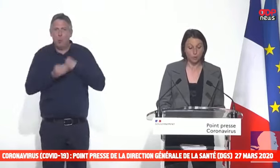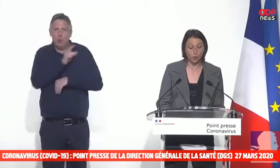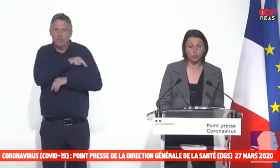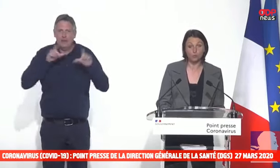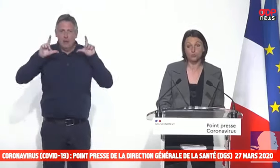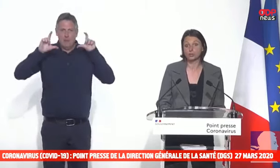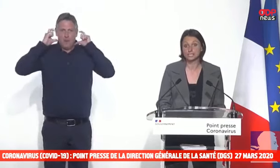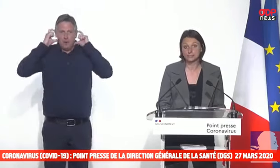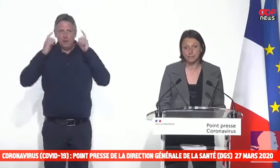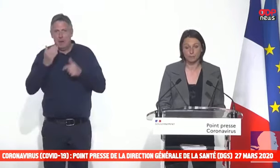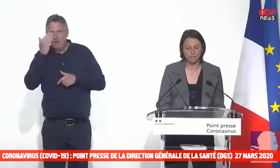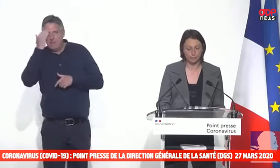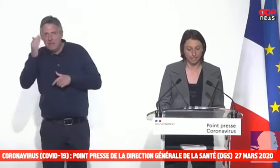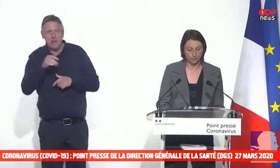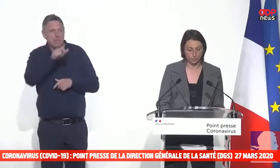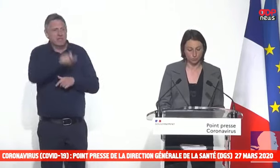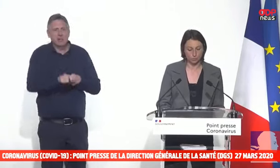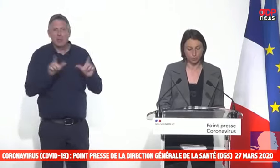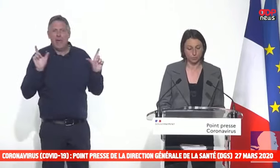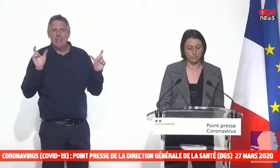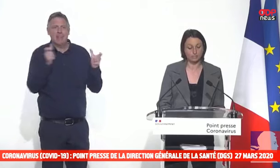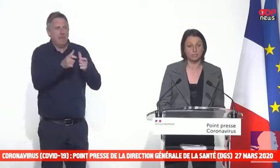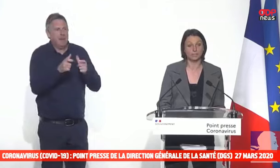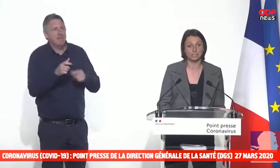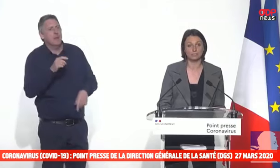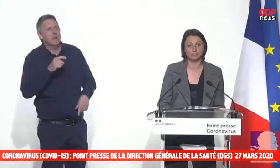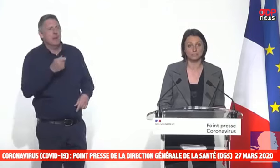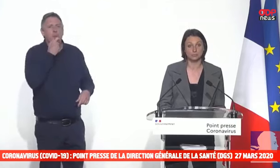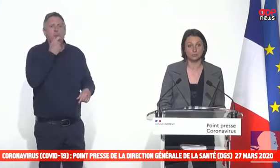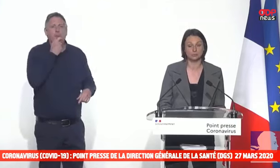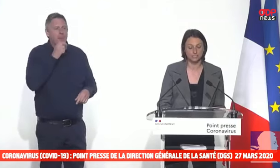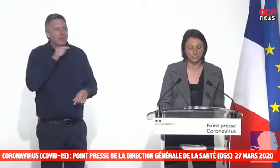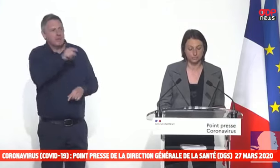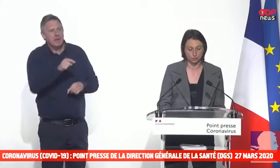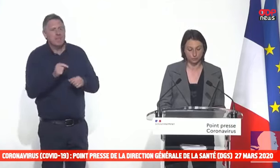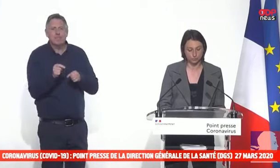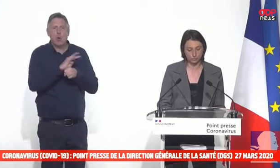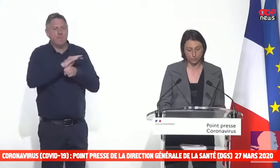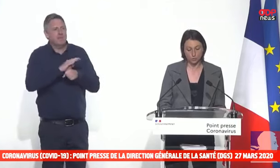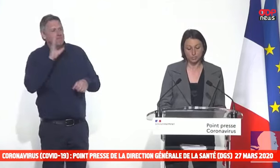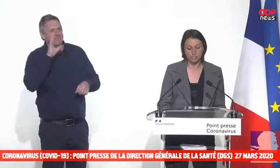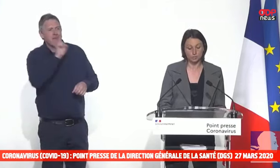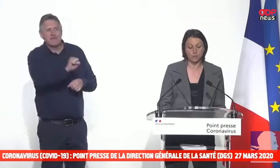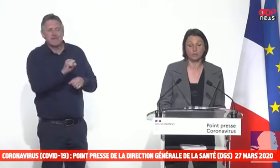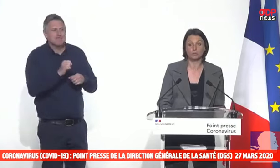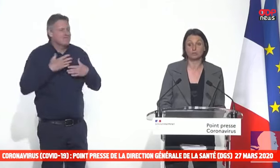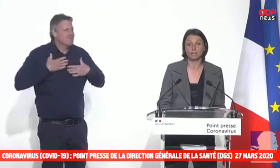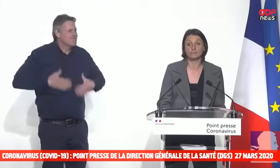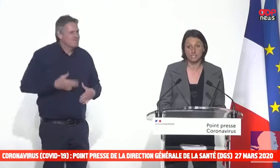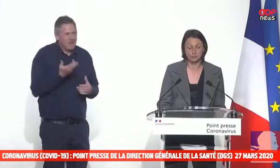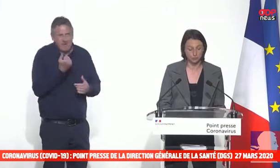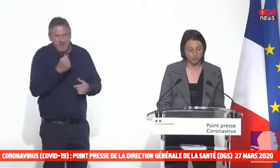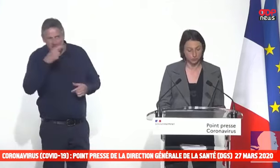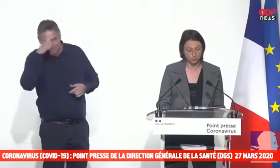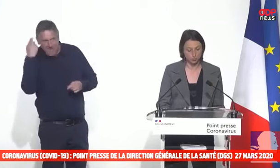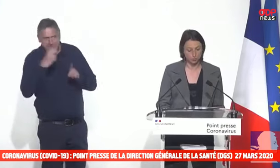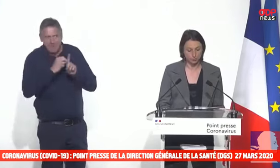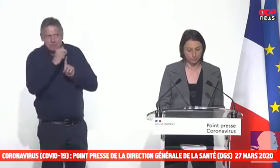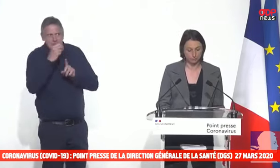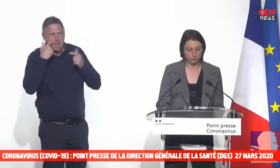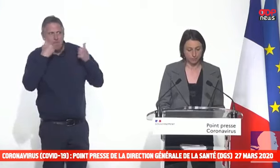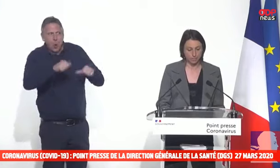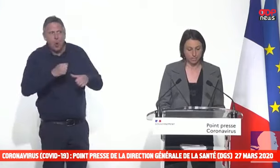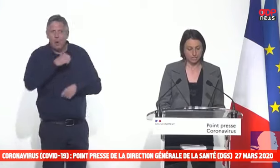lorsqu'il prend en compte, lorsqu'il interpelle par exemple, une personne qui présente des signes de Covid-19 ou qui semble avoir de la fièvre ou qui semble